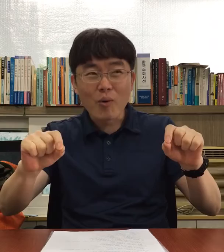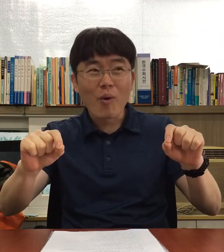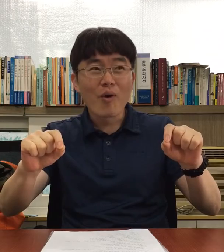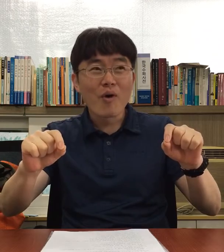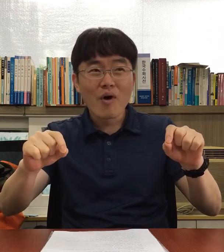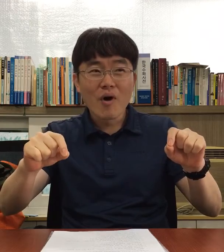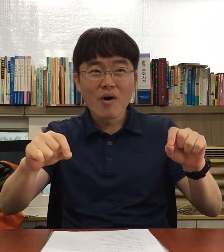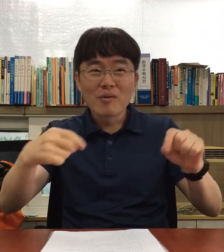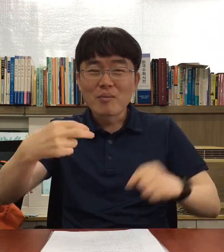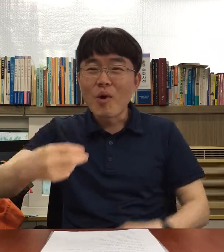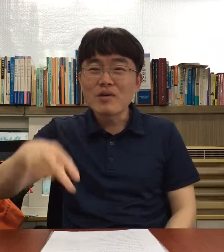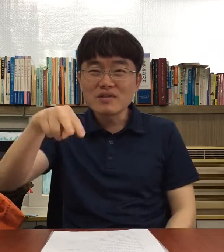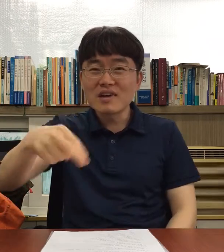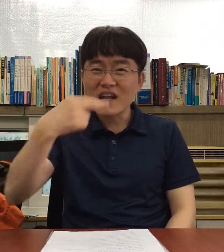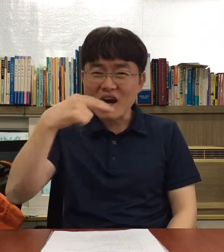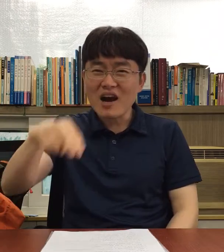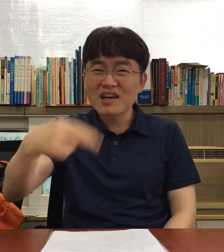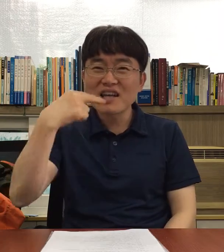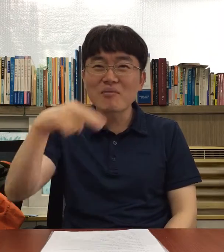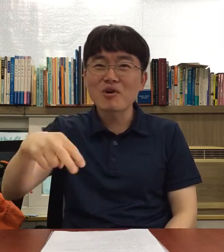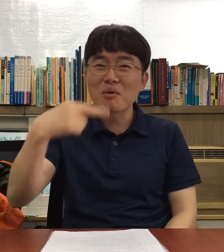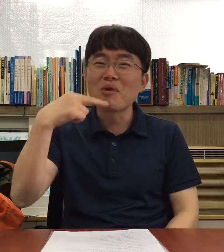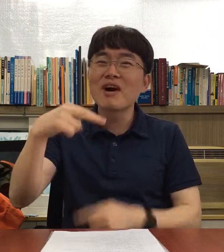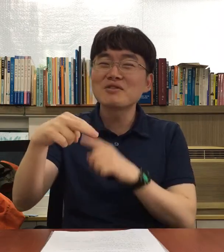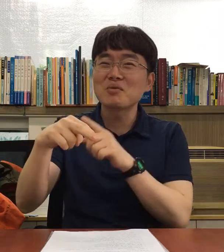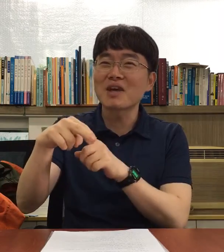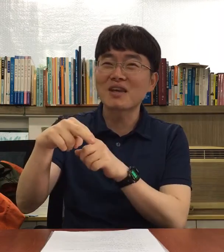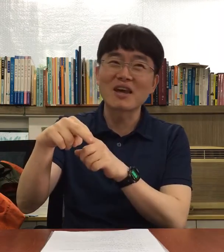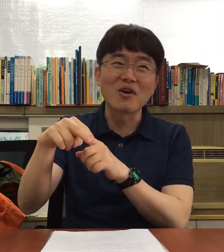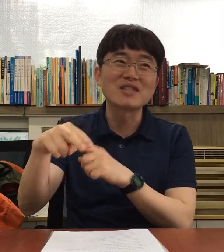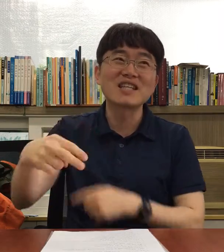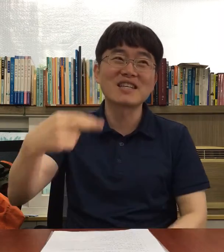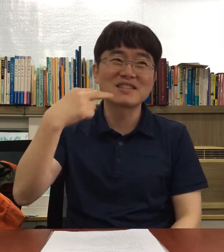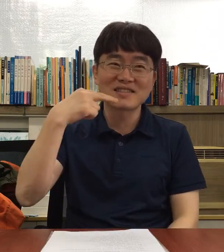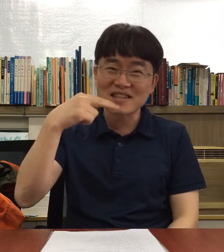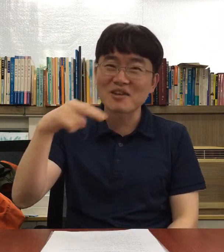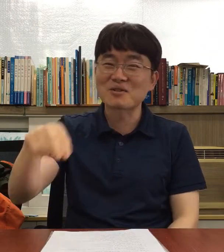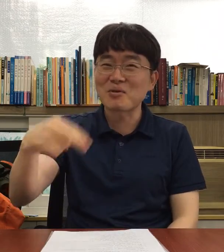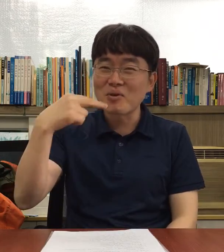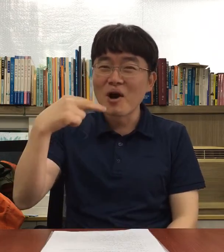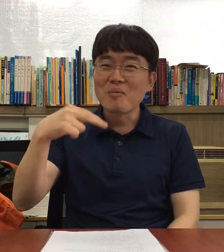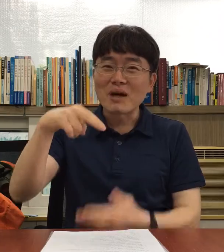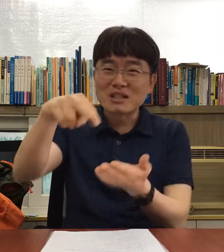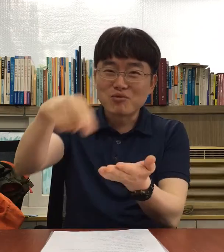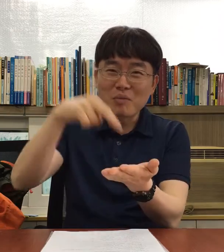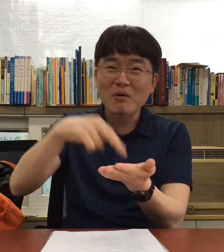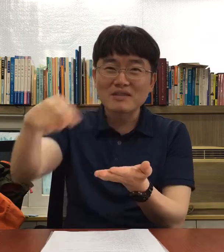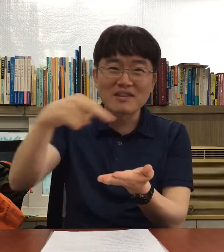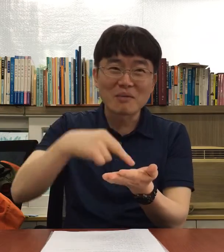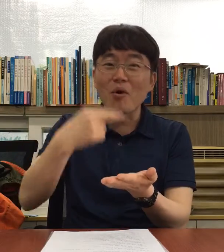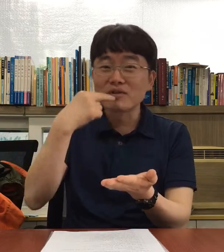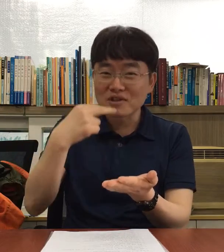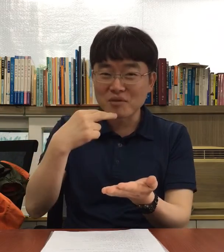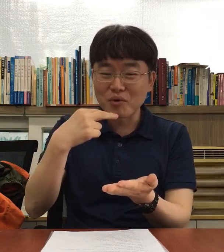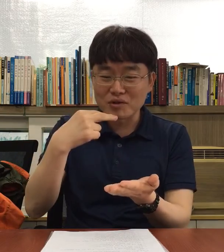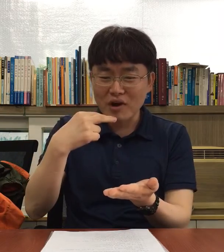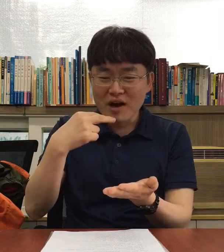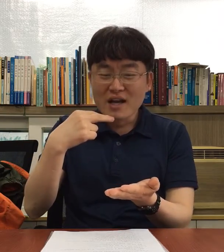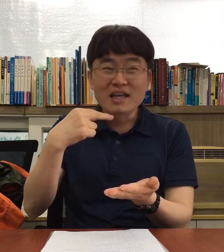먹고, 먹을 걸 이렇게 먹으면 뭔가 좀 이게 격식이 차려지고 마치 뷔페에 와서 이렇게 먹는 것처럼 보이죠.